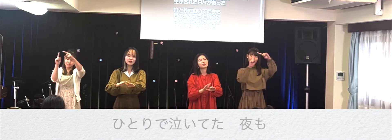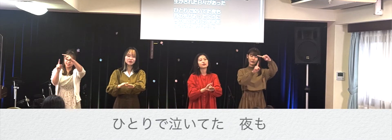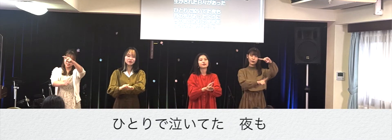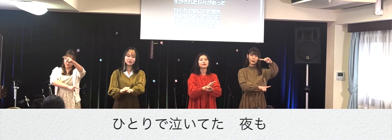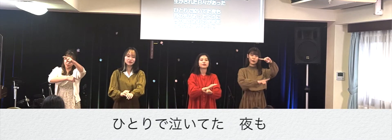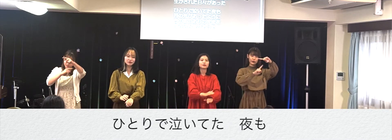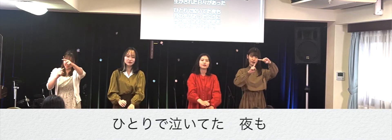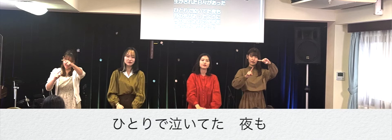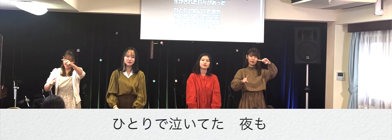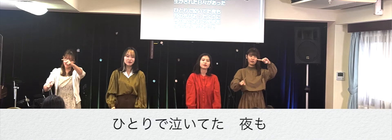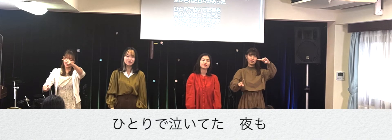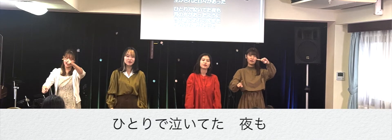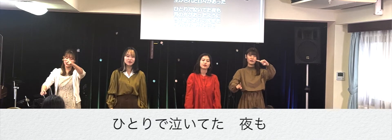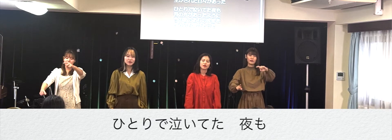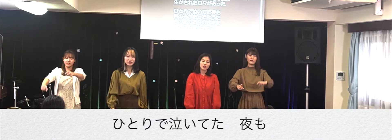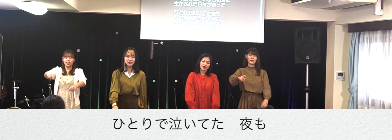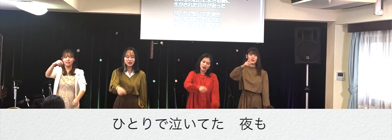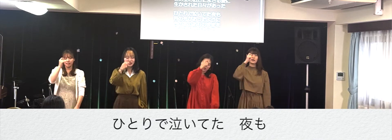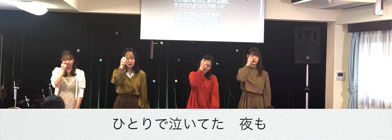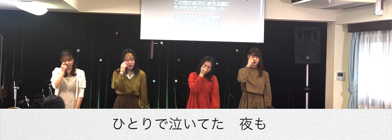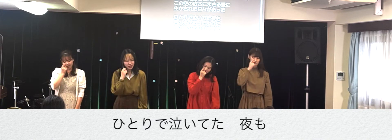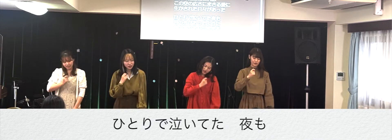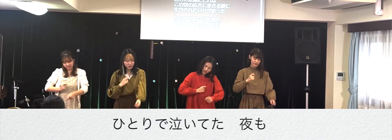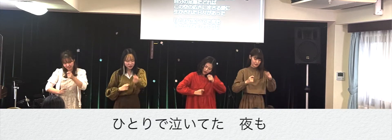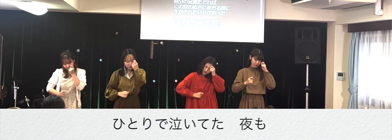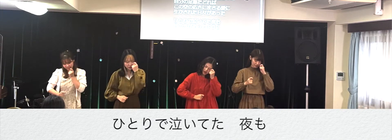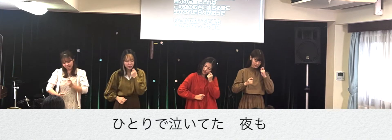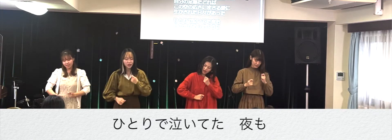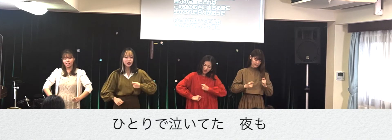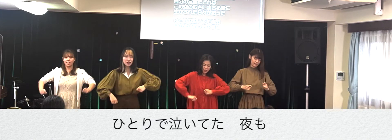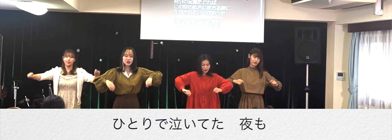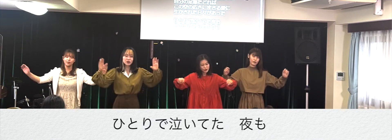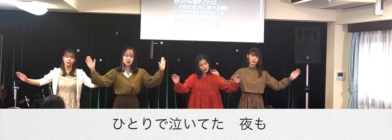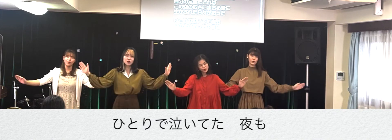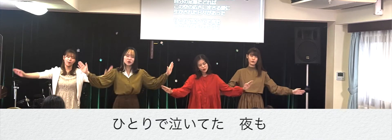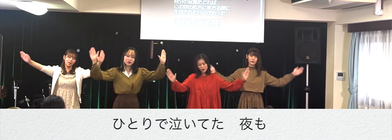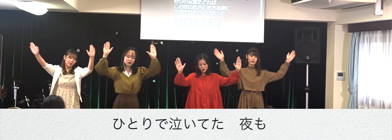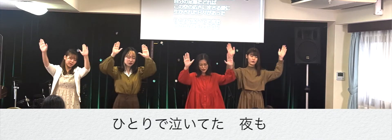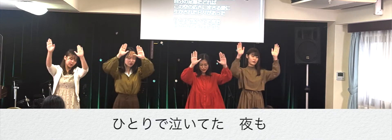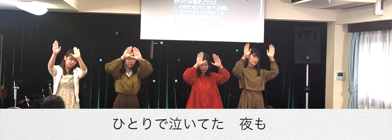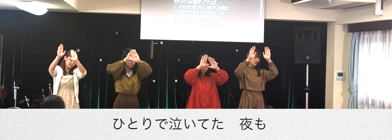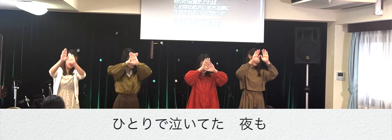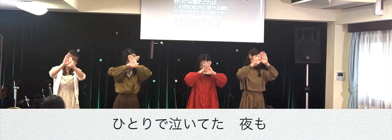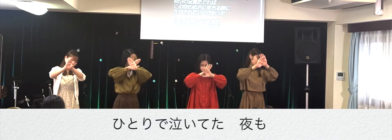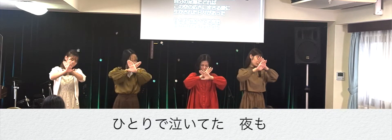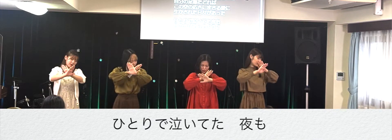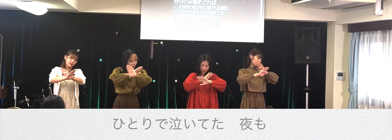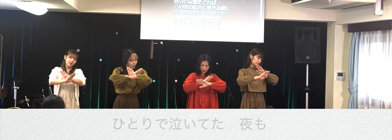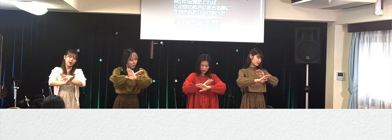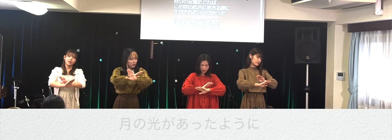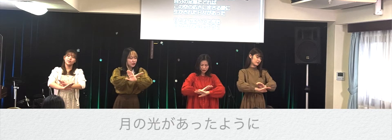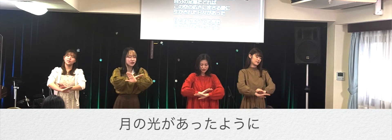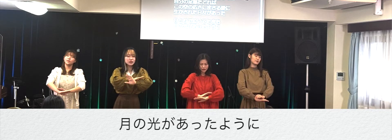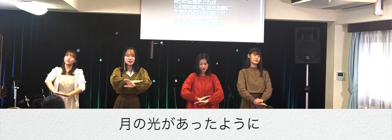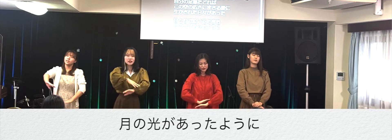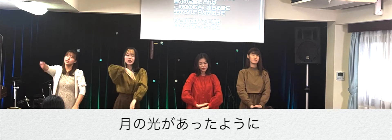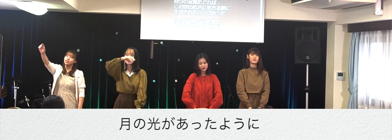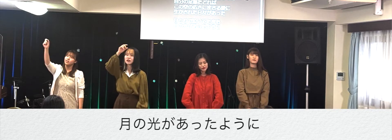った一人で泣いてた夜も月の